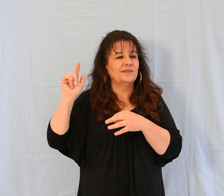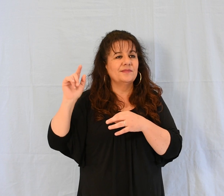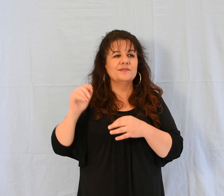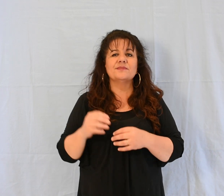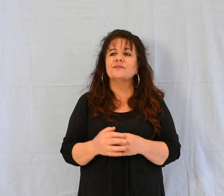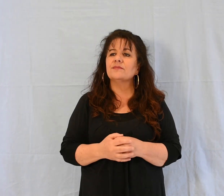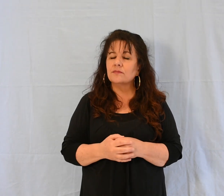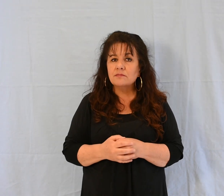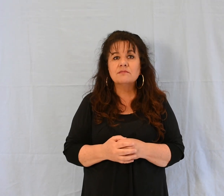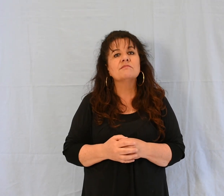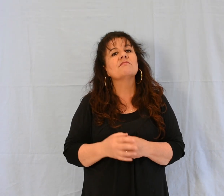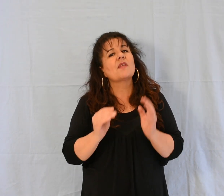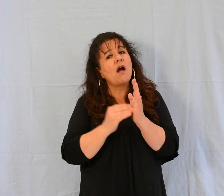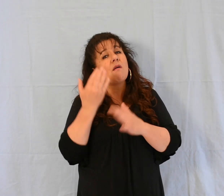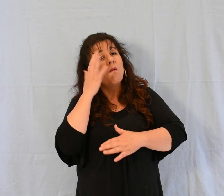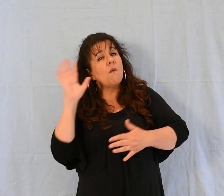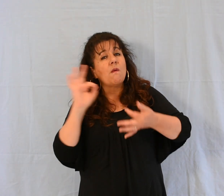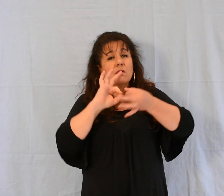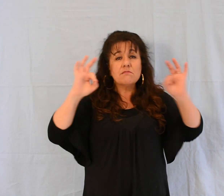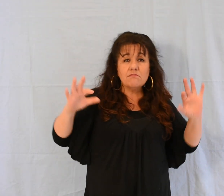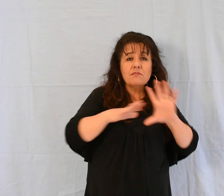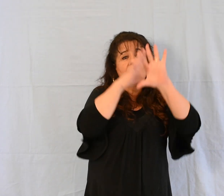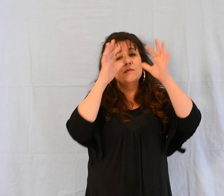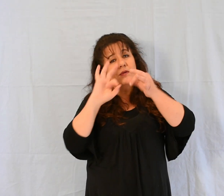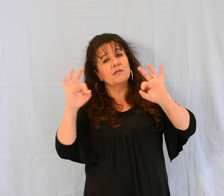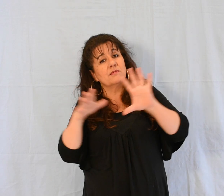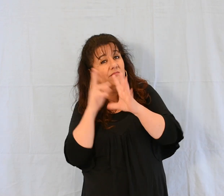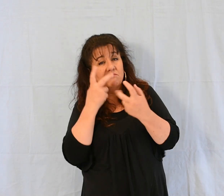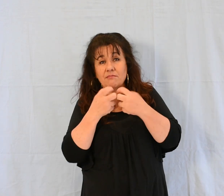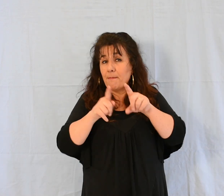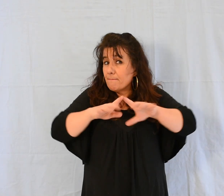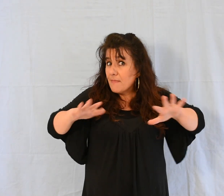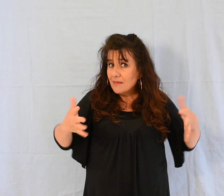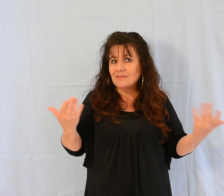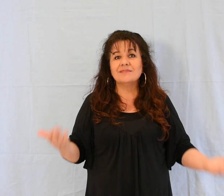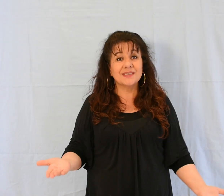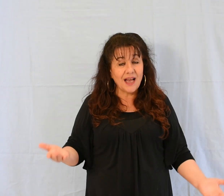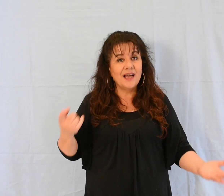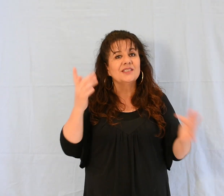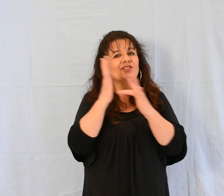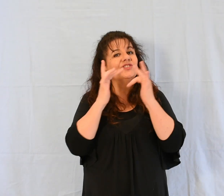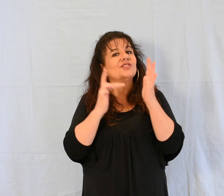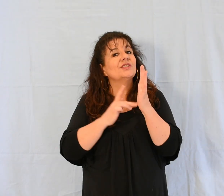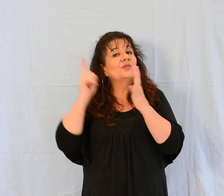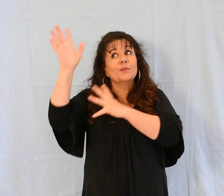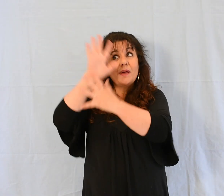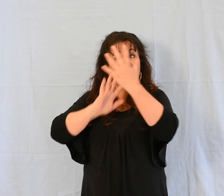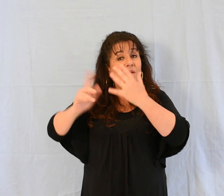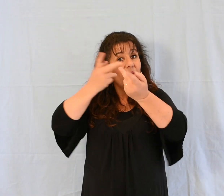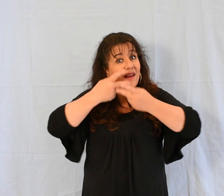Par de nombreuses paraboles semblables, Jésus leur annonçait la parole, dans la mesure où